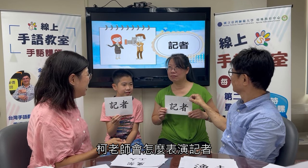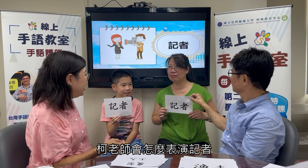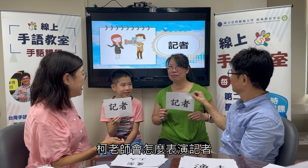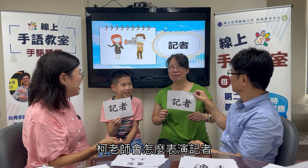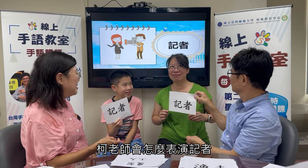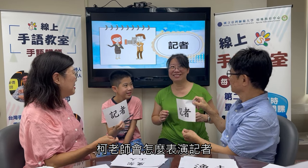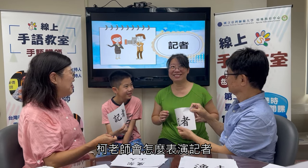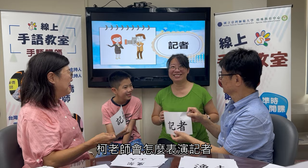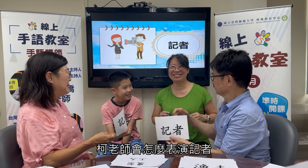者？